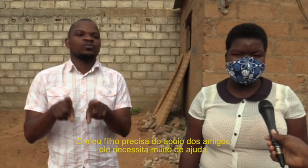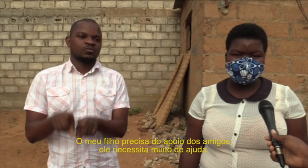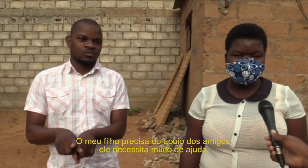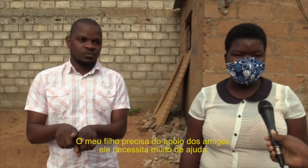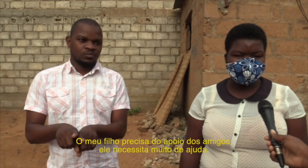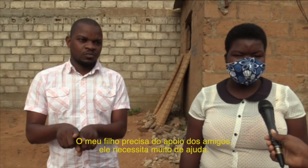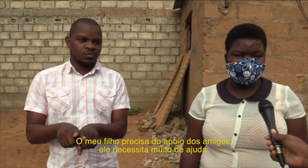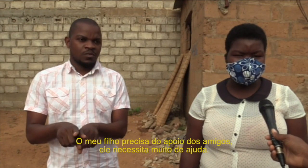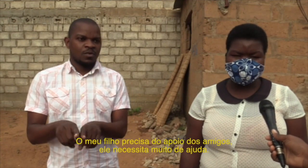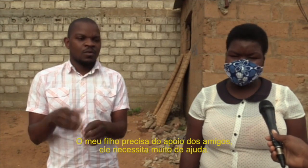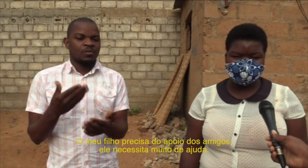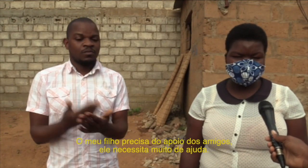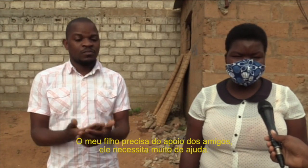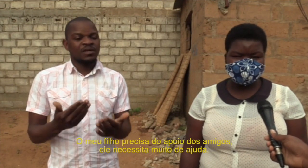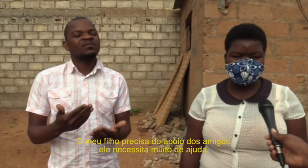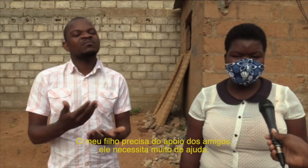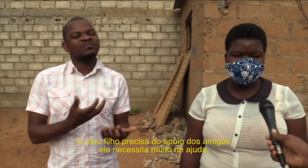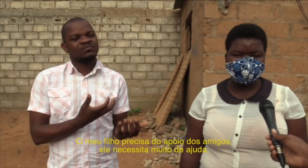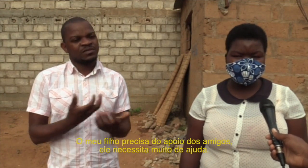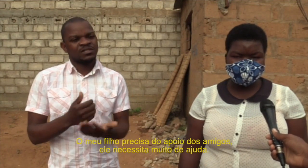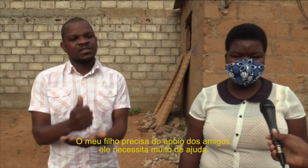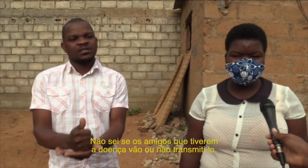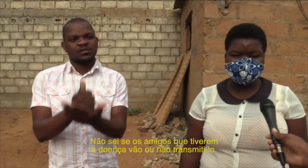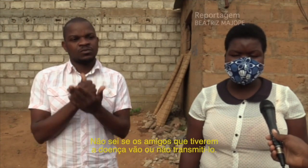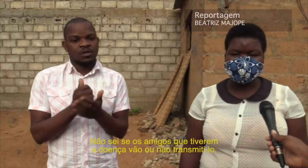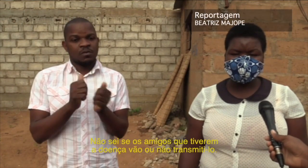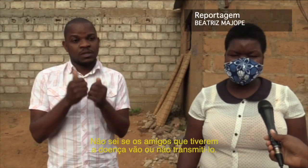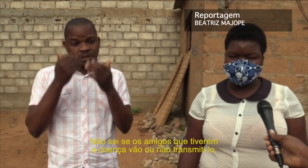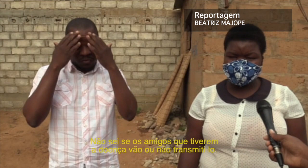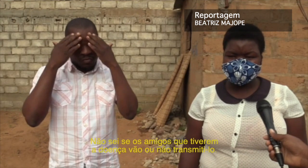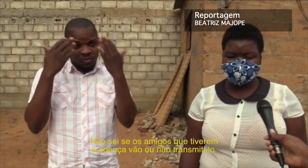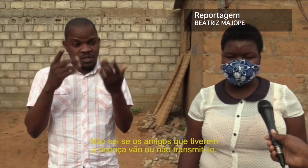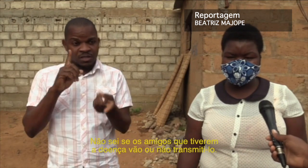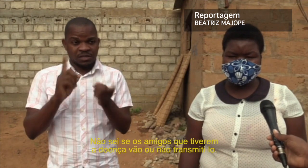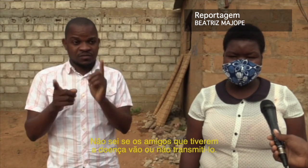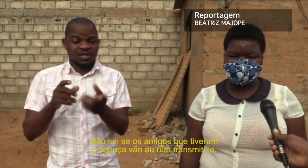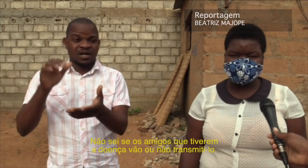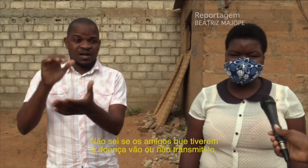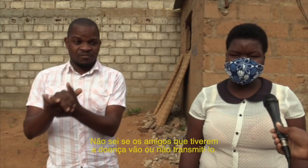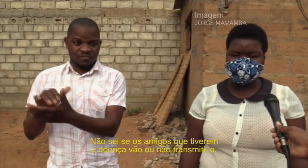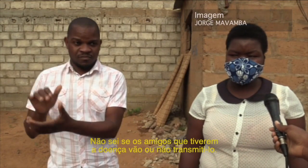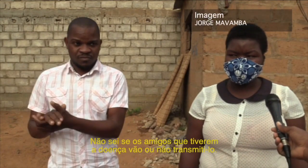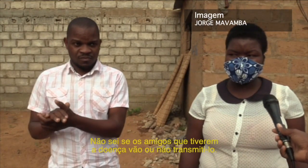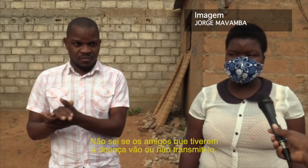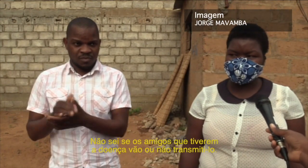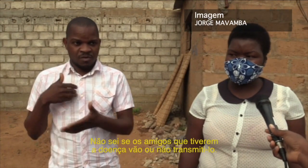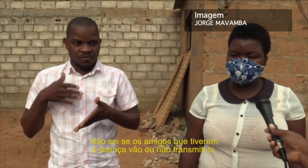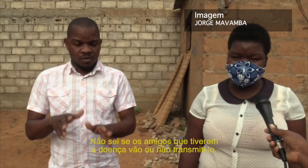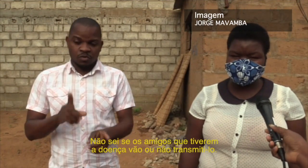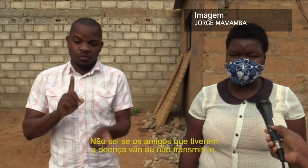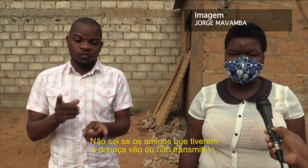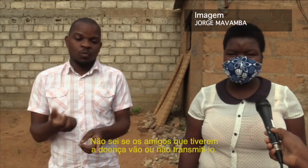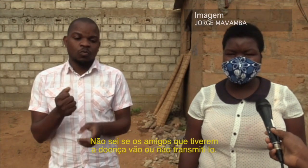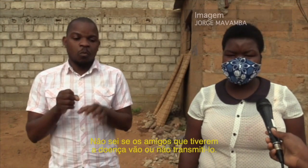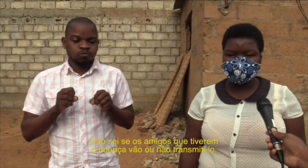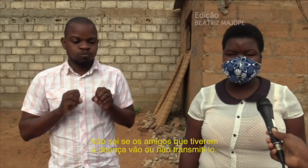Ele necessita muito de ajuda. Eu não sei se os amigos que tiveram, iam transmitir a